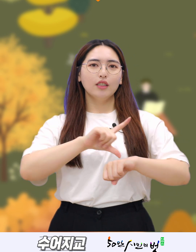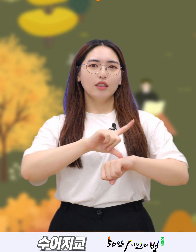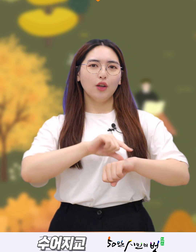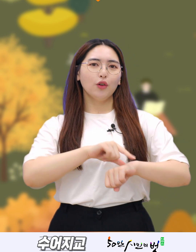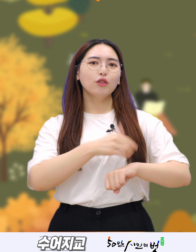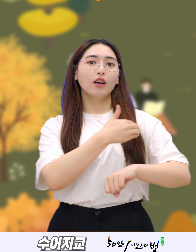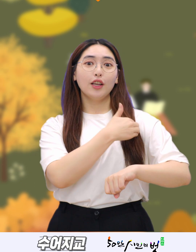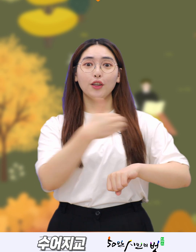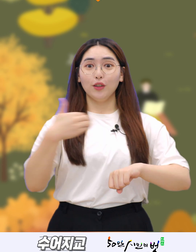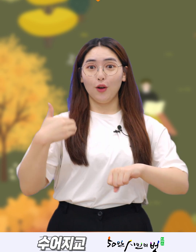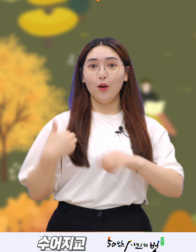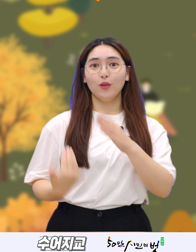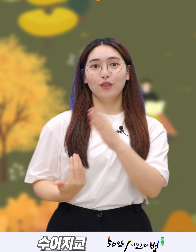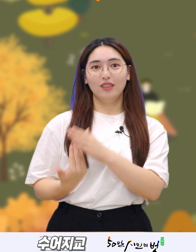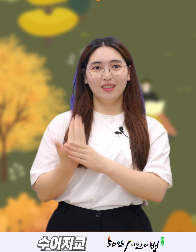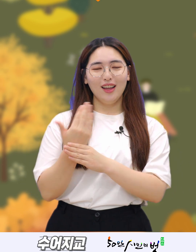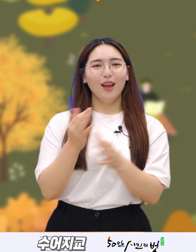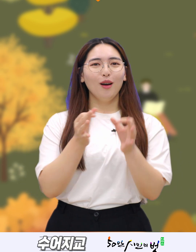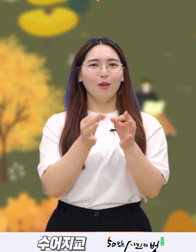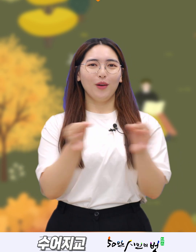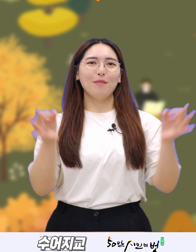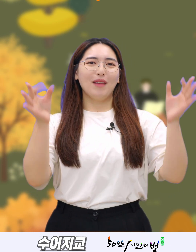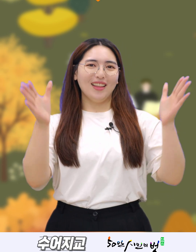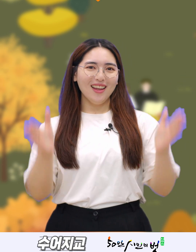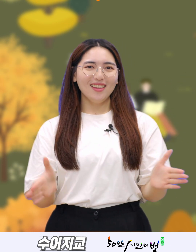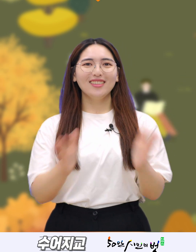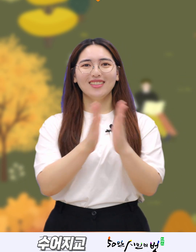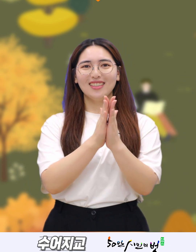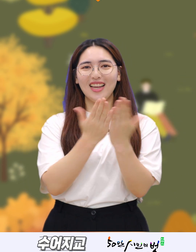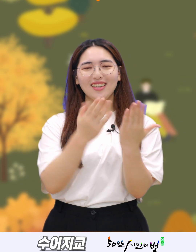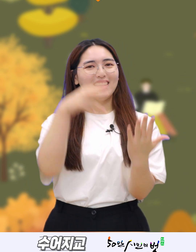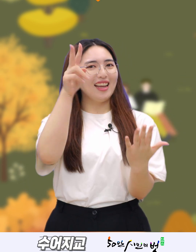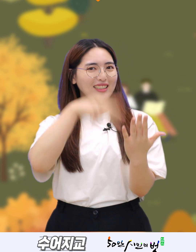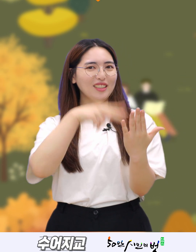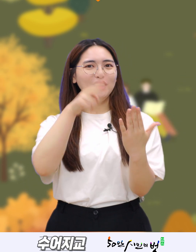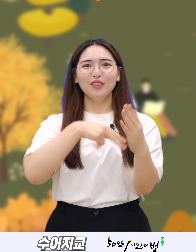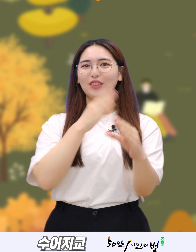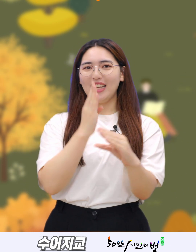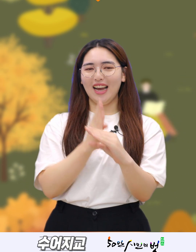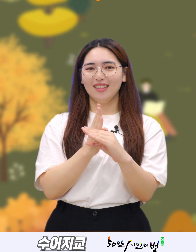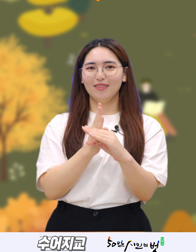잠시 여유가 생겨서 오랜만에 책 읽는 중이야.